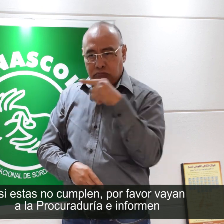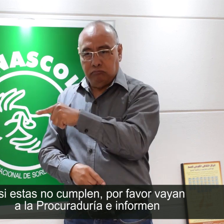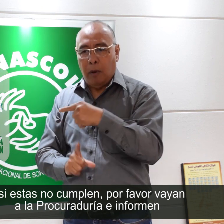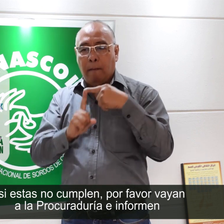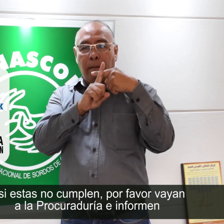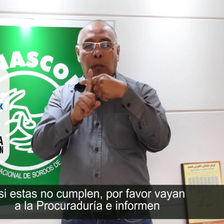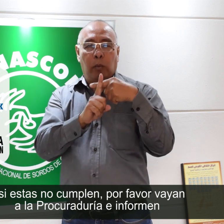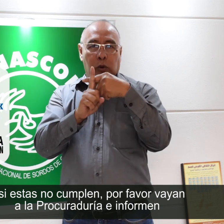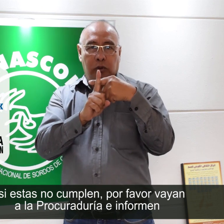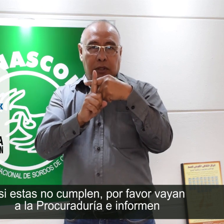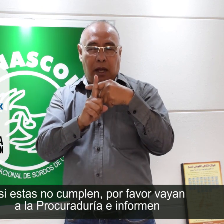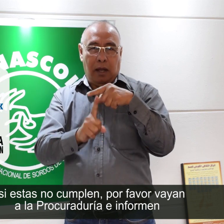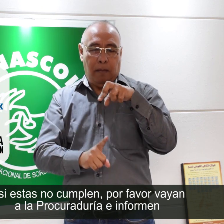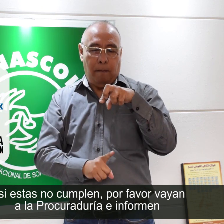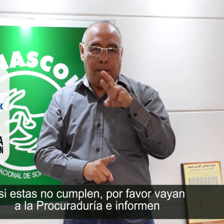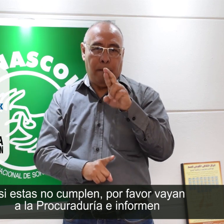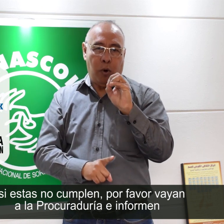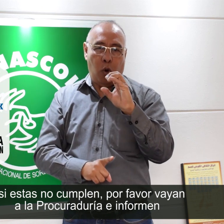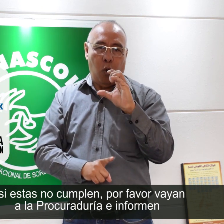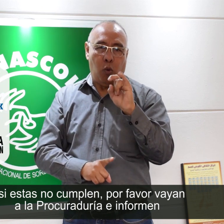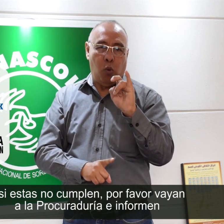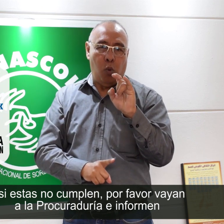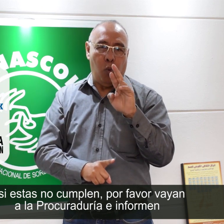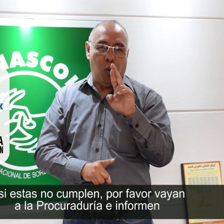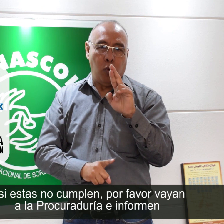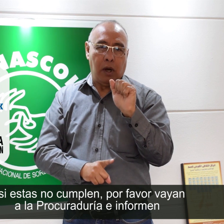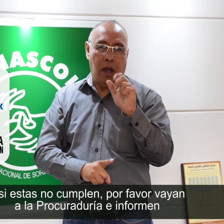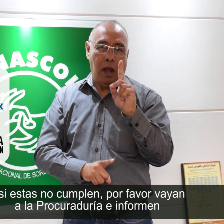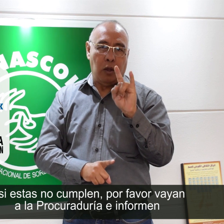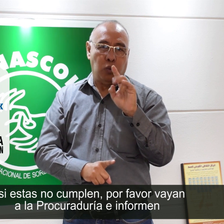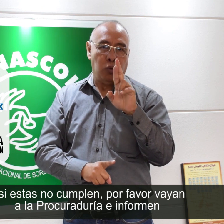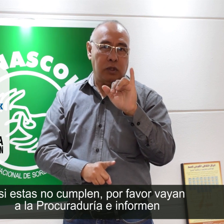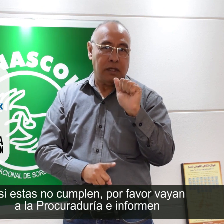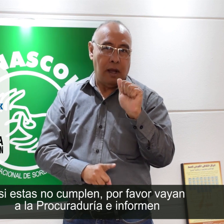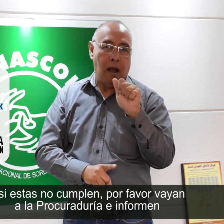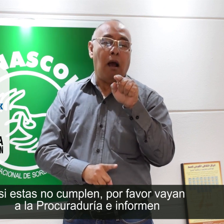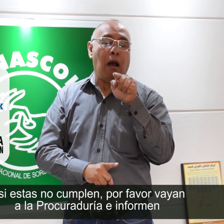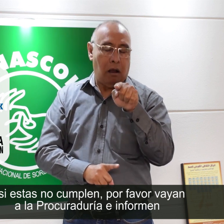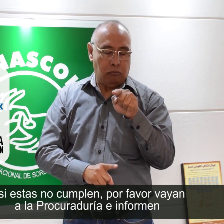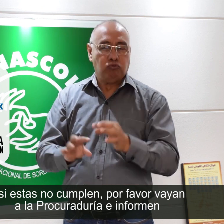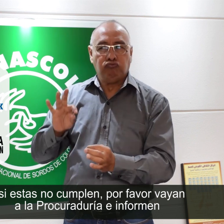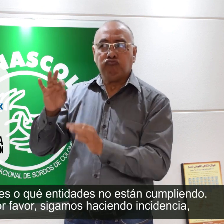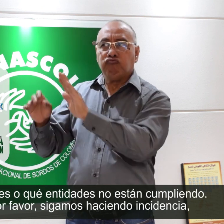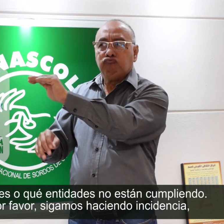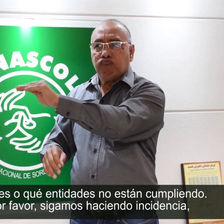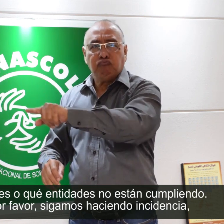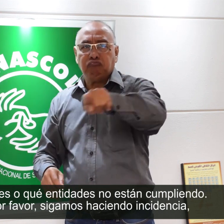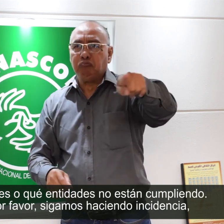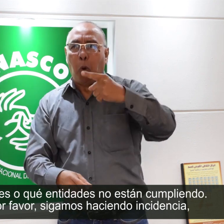por favor, vayan a la procuraduría e informen quiénes o qué entidades no